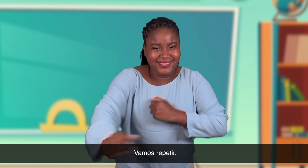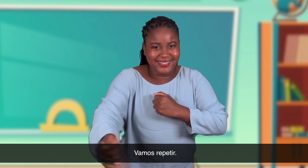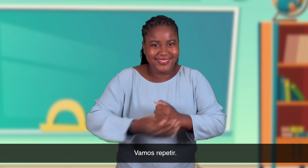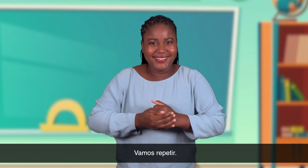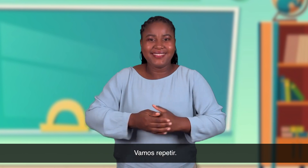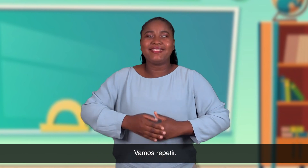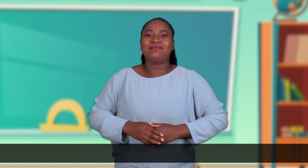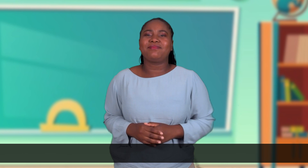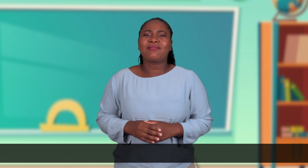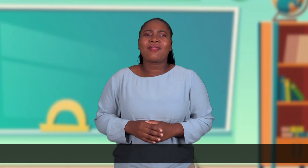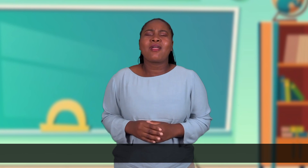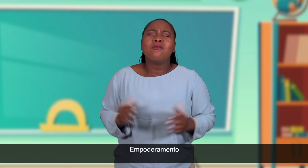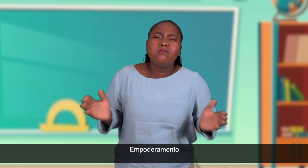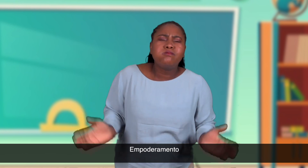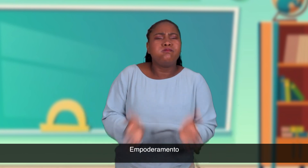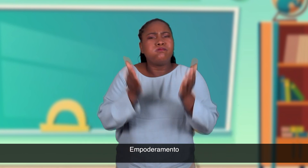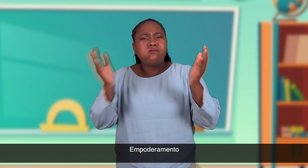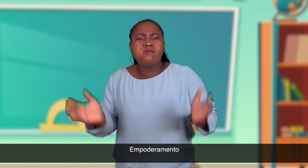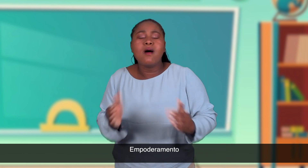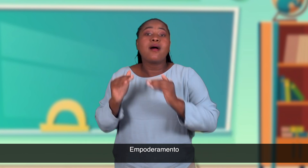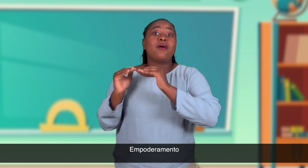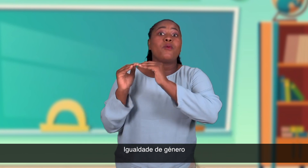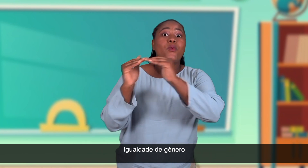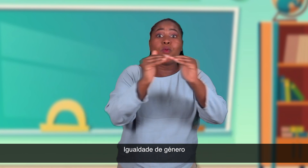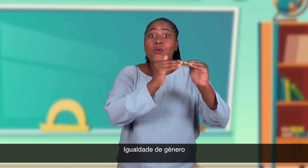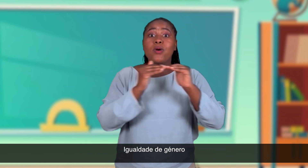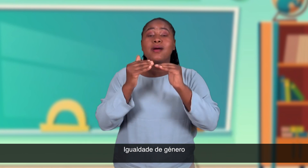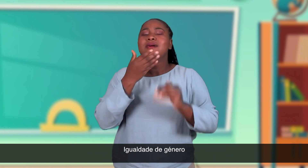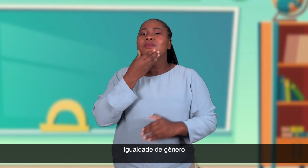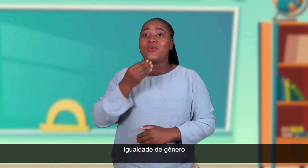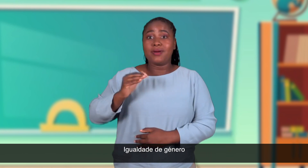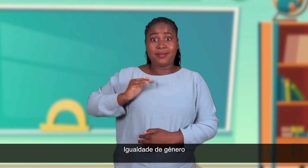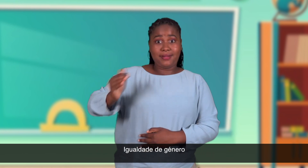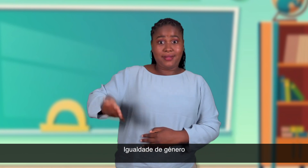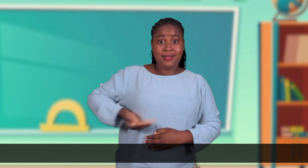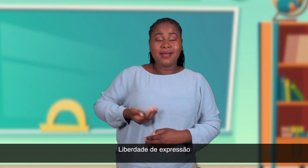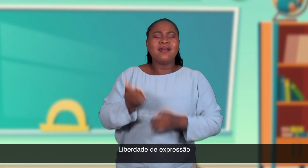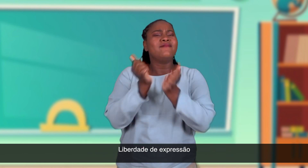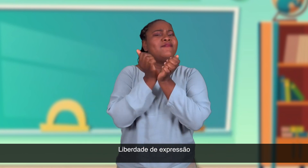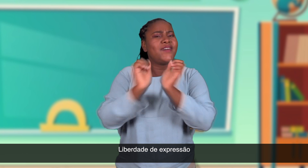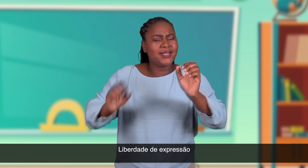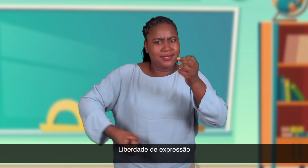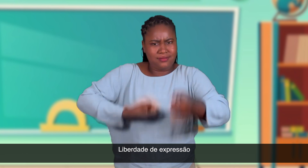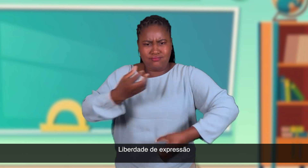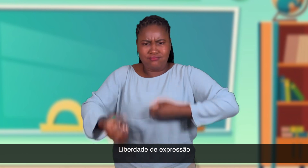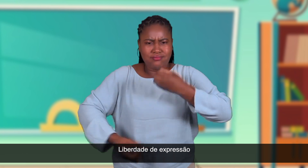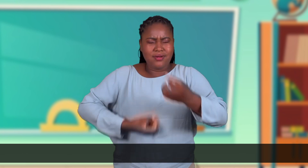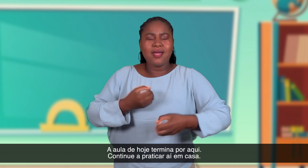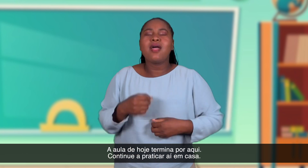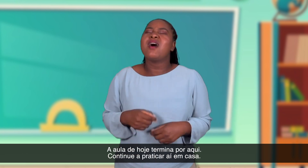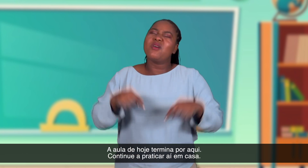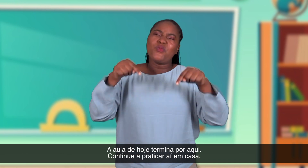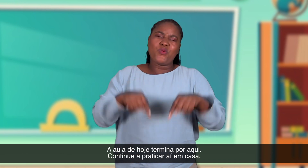A aula repetir, empoderamento, igualdade de gênero, liberdade de expressão.